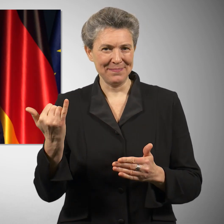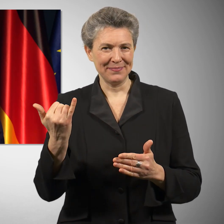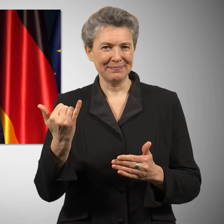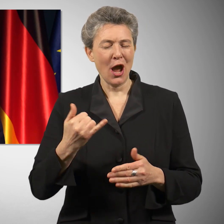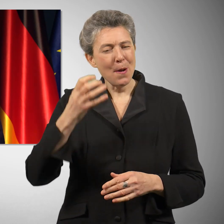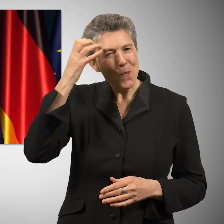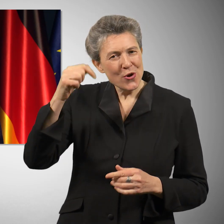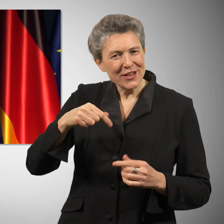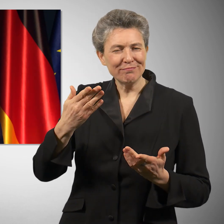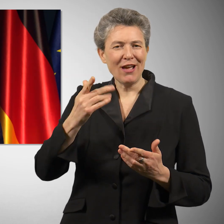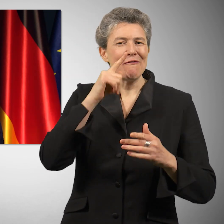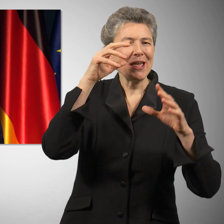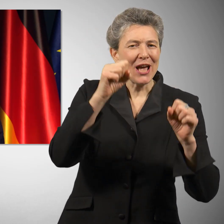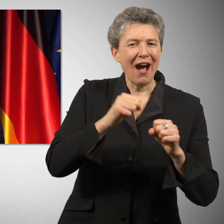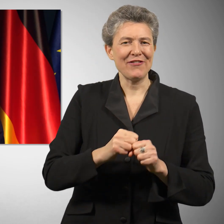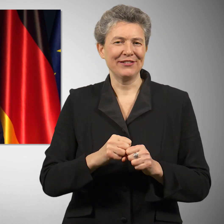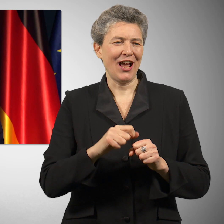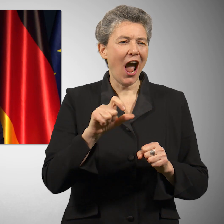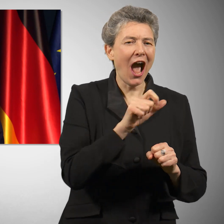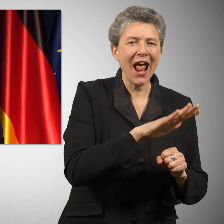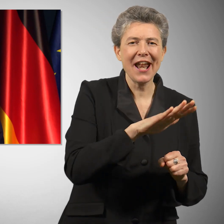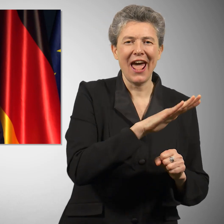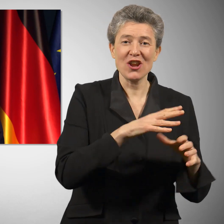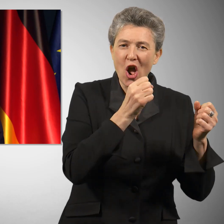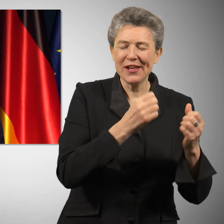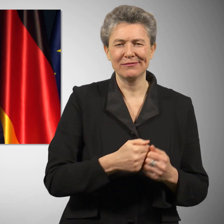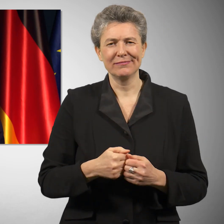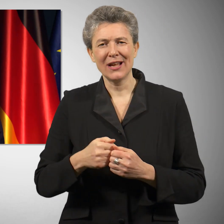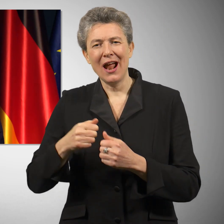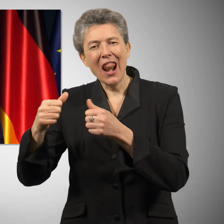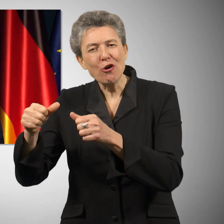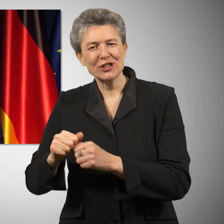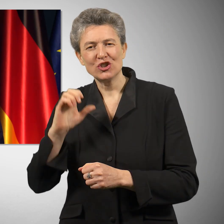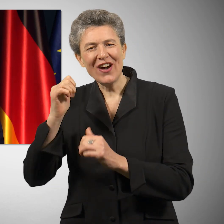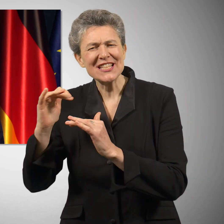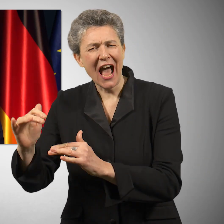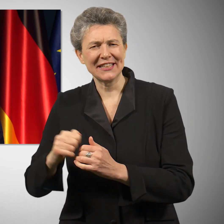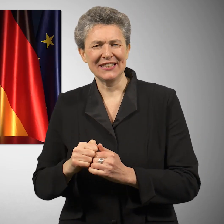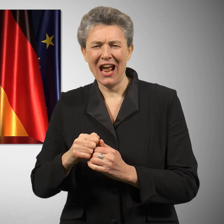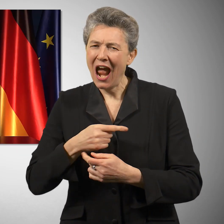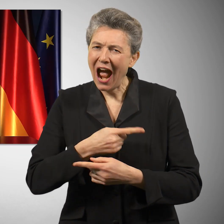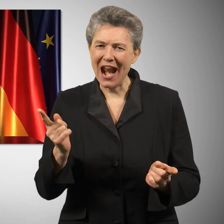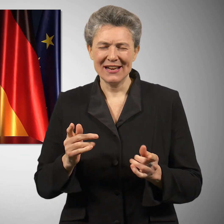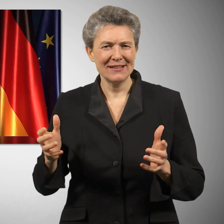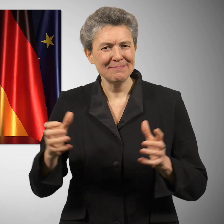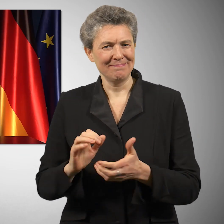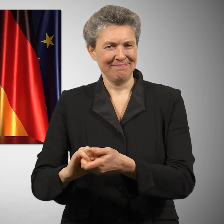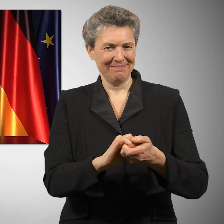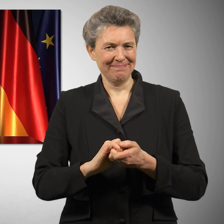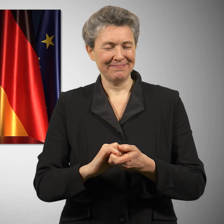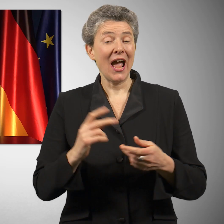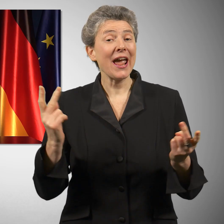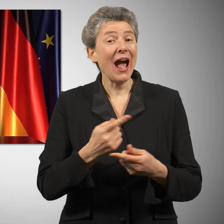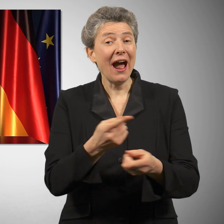zusammen. Zwischen München und Wilhelmshaven, zwischen Schwarzheide in der Lausitz und Köln im Rheinland. Wo immer